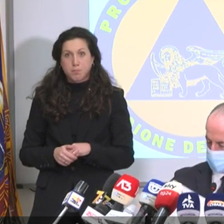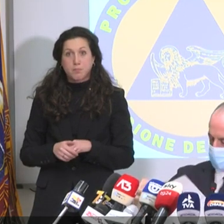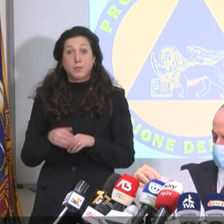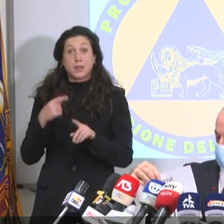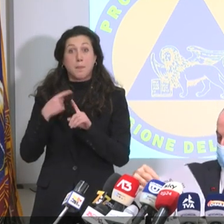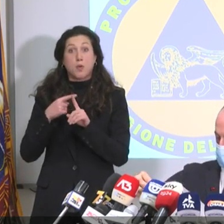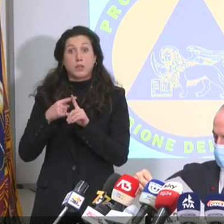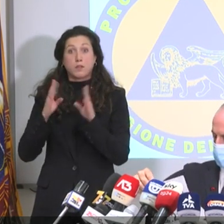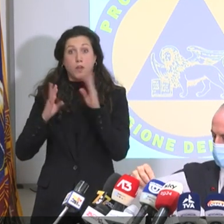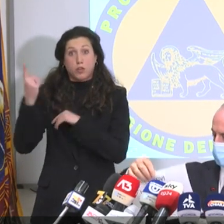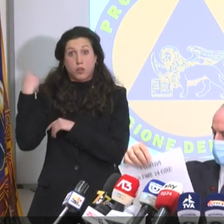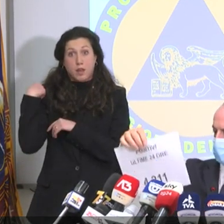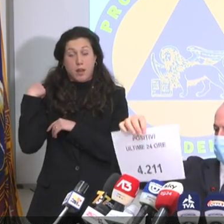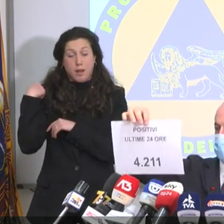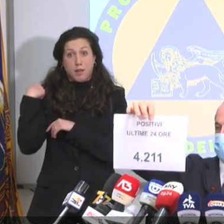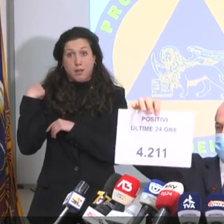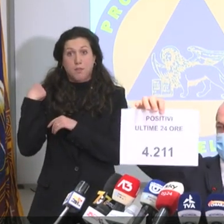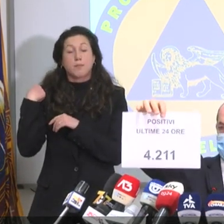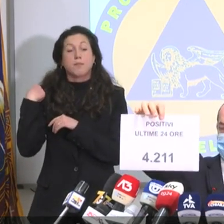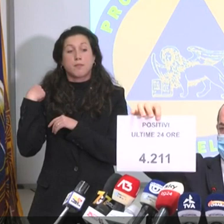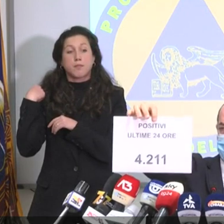Positivi nelle ultime 24 ore, come vi ho detto,